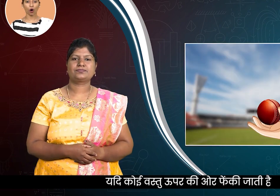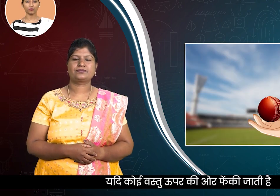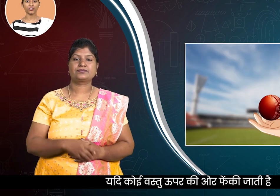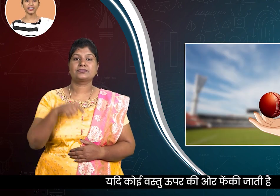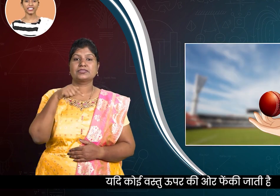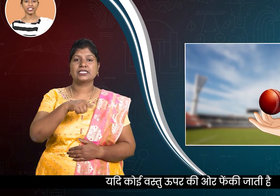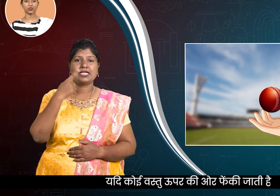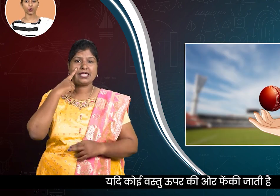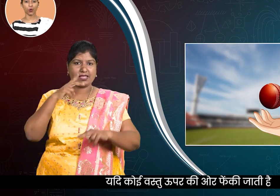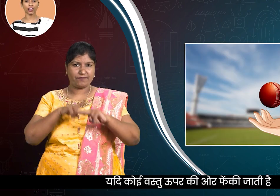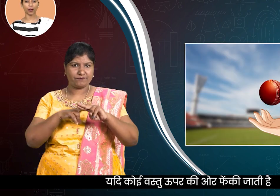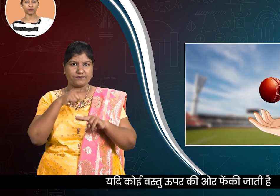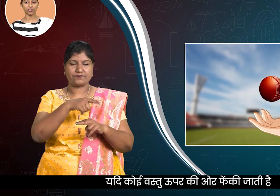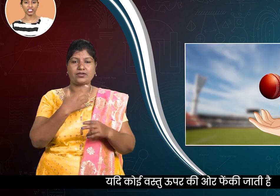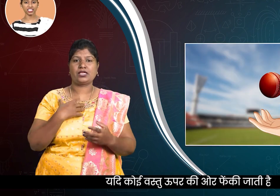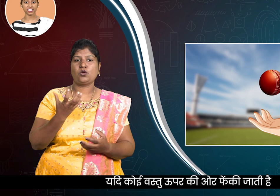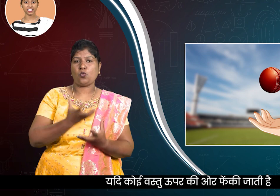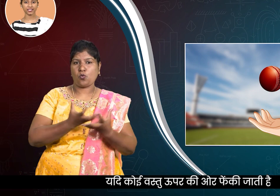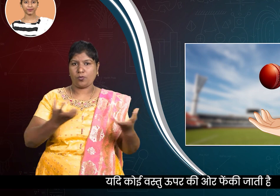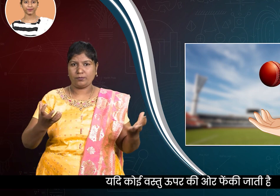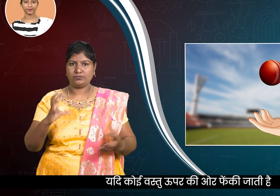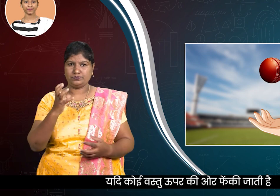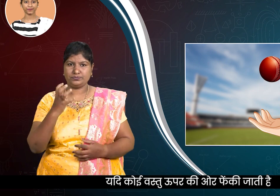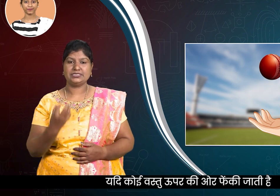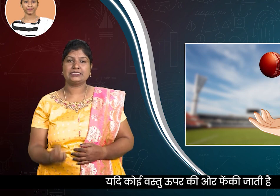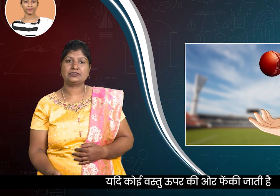यदि कोई वस्तु ऊपर की ओर फेंकी जाती है